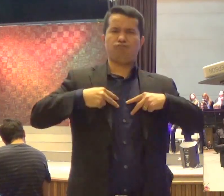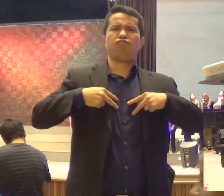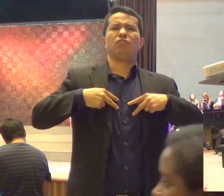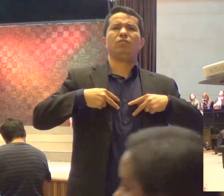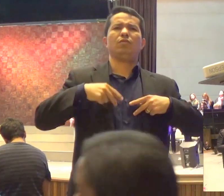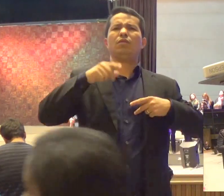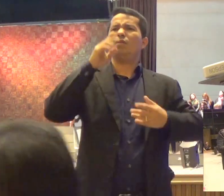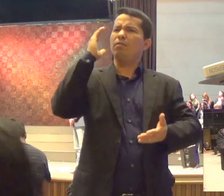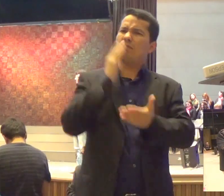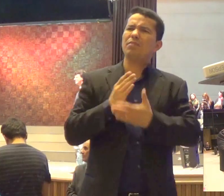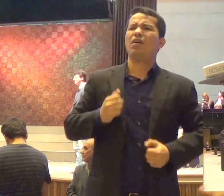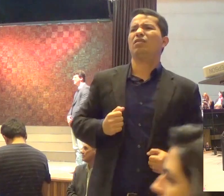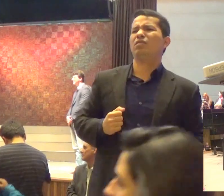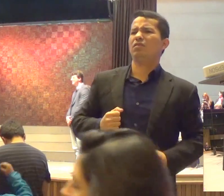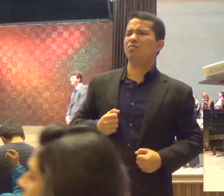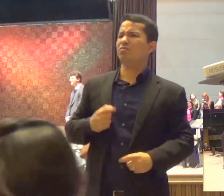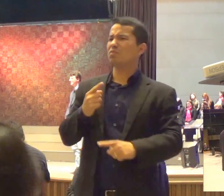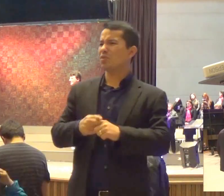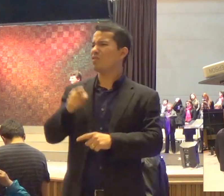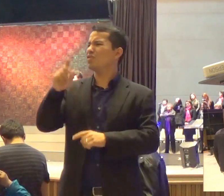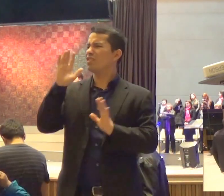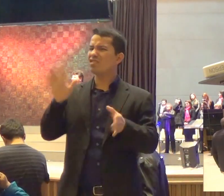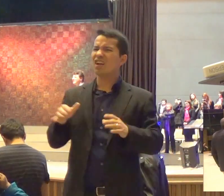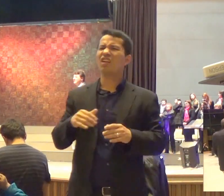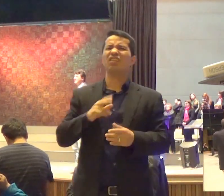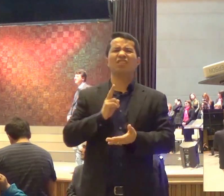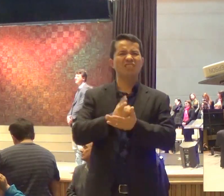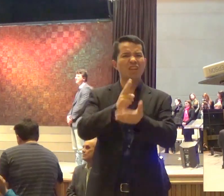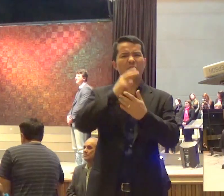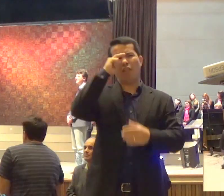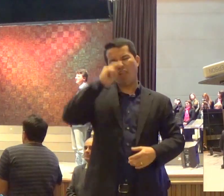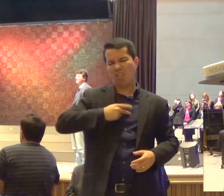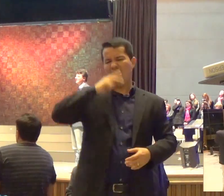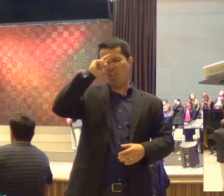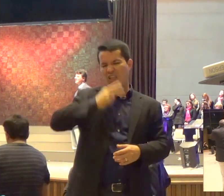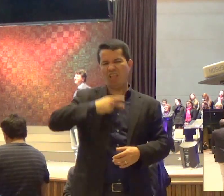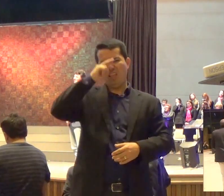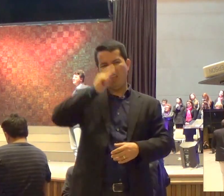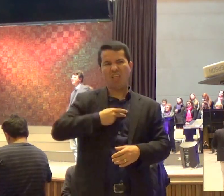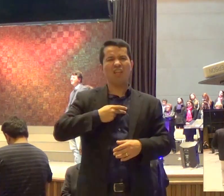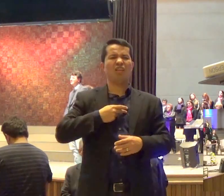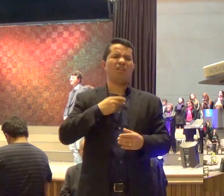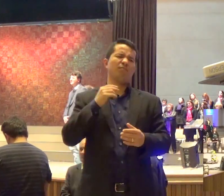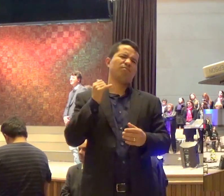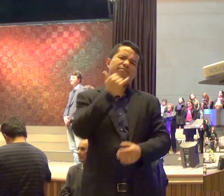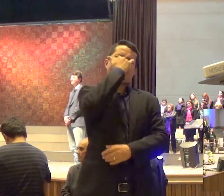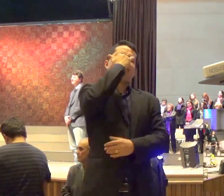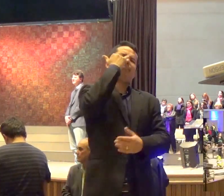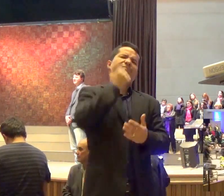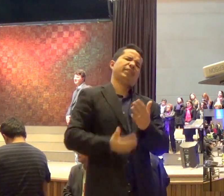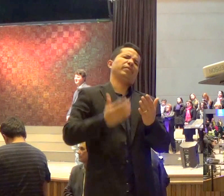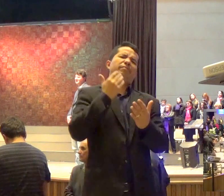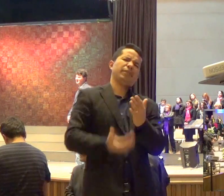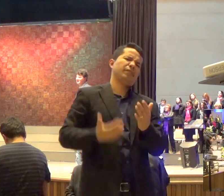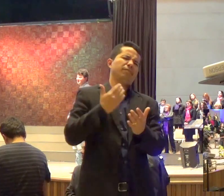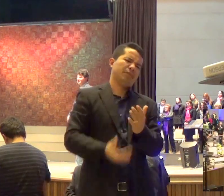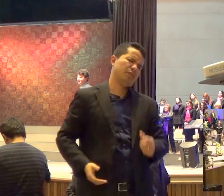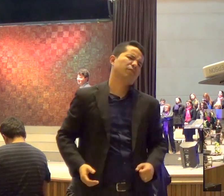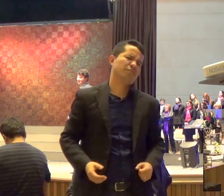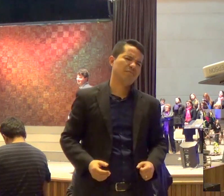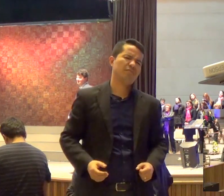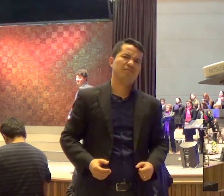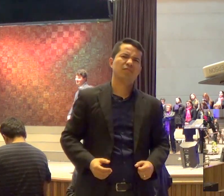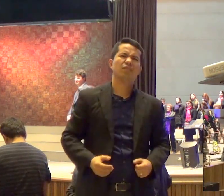levado talvez situações desastrosas e começar a falar assim Senhor eu confio em ti eu creio em ti Jesus Vem Me